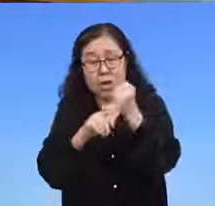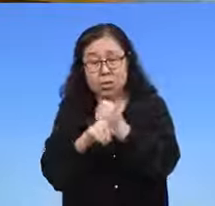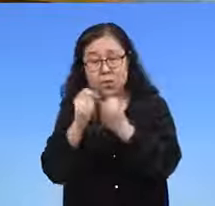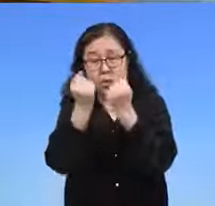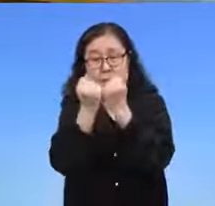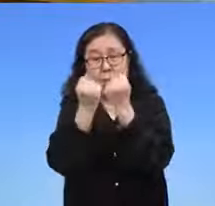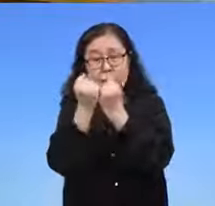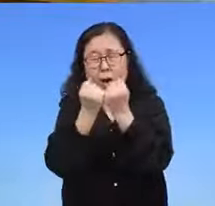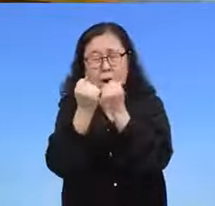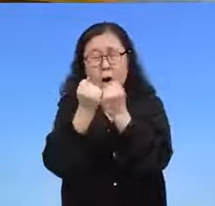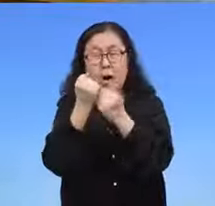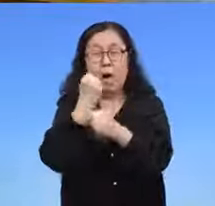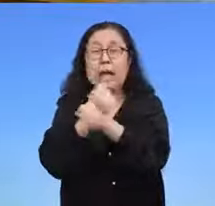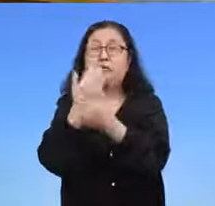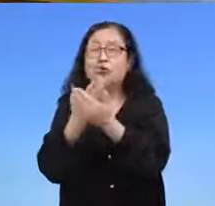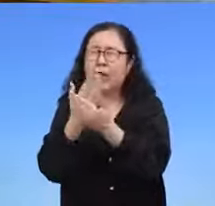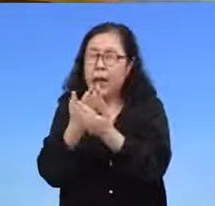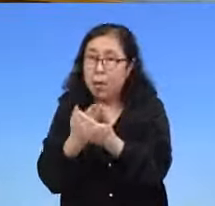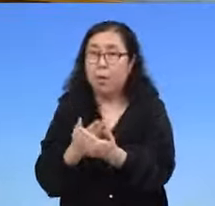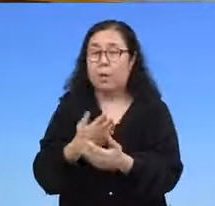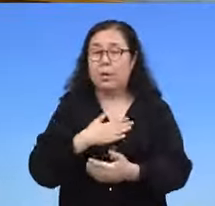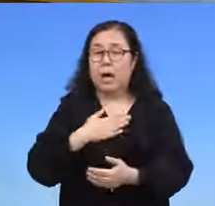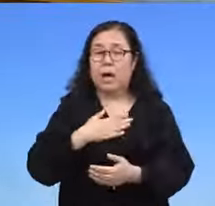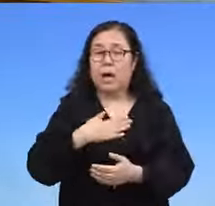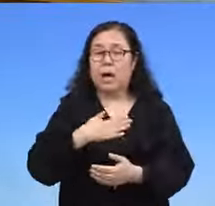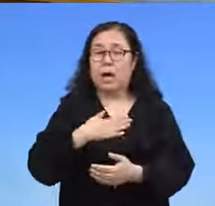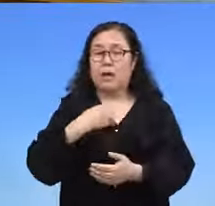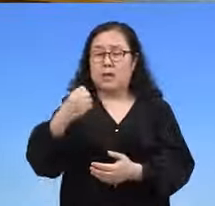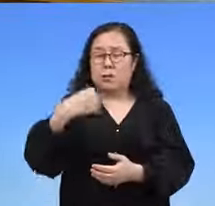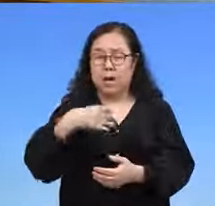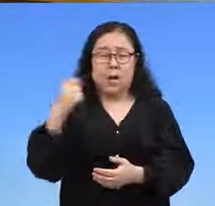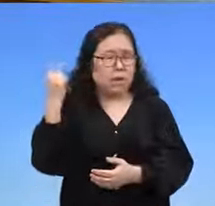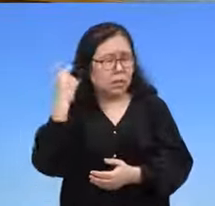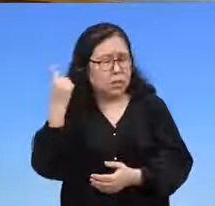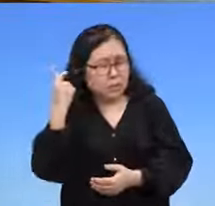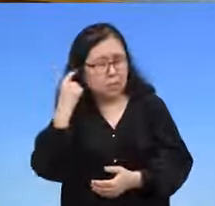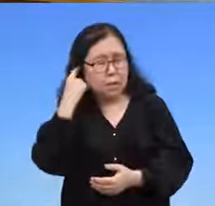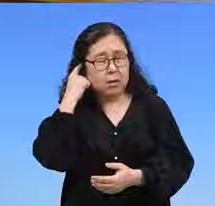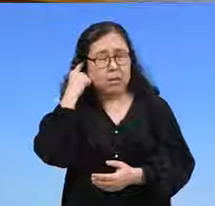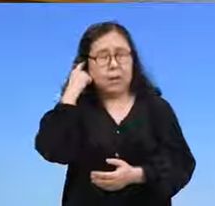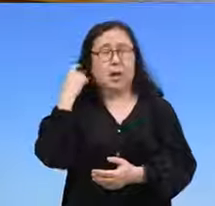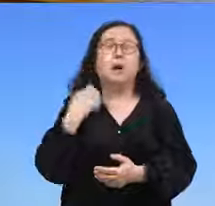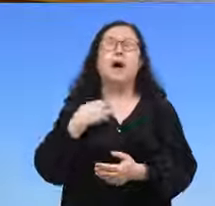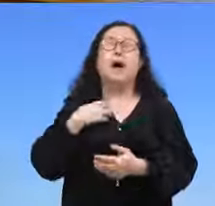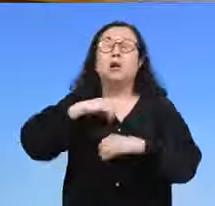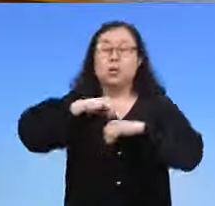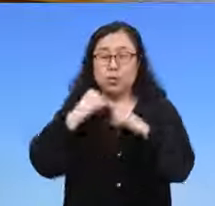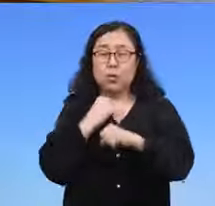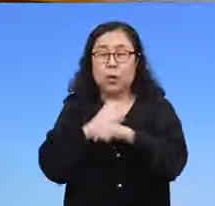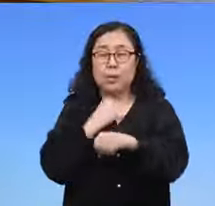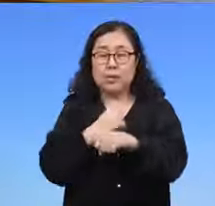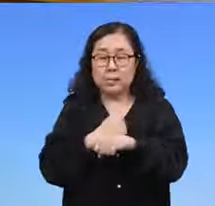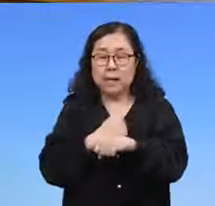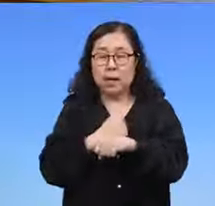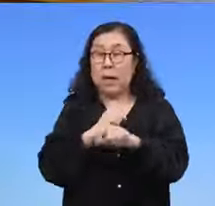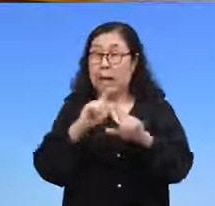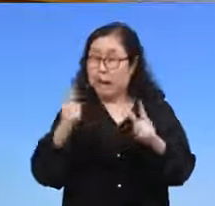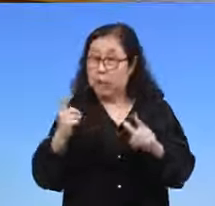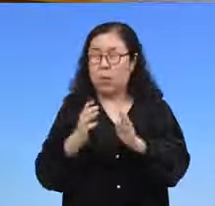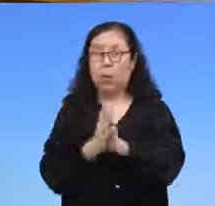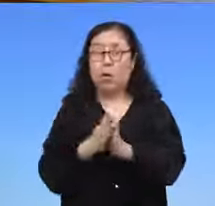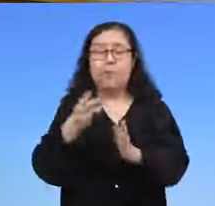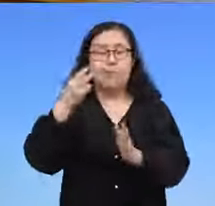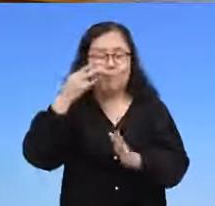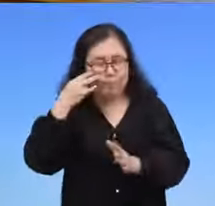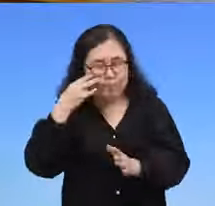이유를 설명하셔야 내가 순종하겠노라고, 이렇게 복잡한 거 하나도 없고요, 그냥 있는 그대로 다 수용하는 거 아닙니까? 그래서